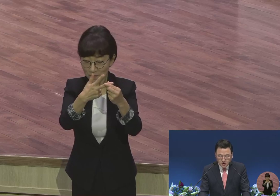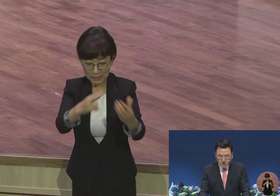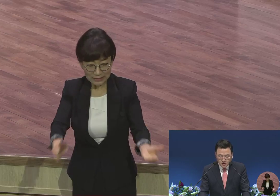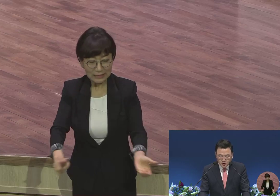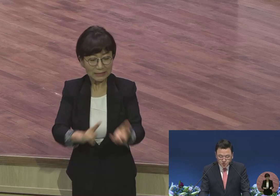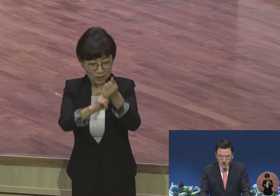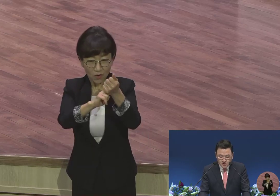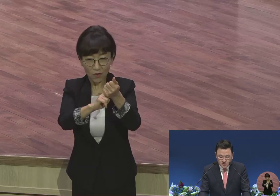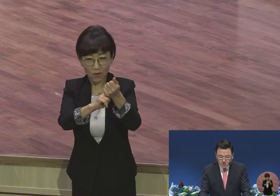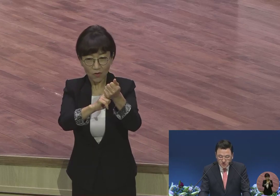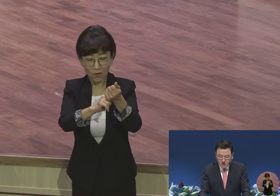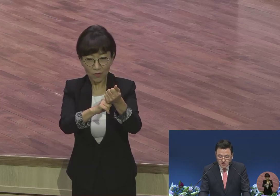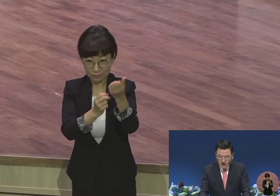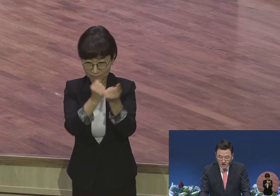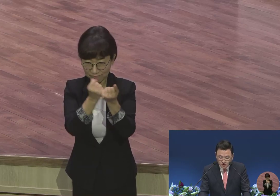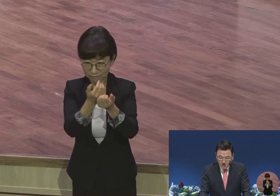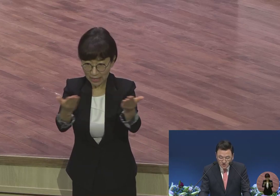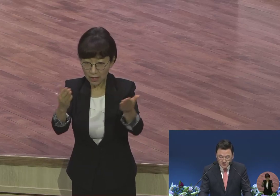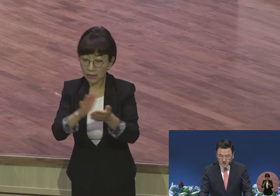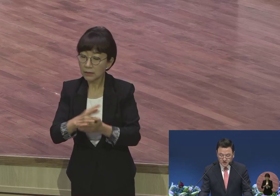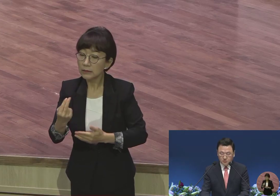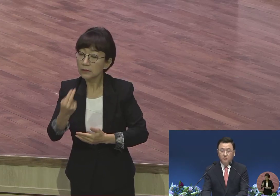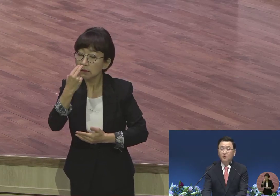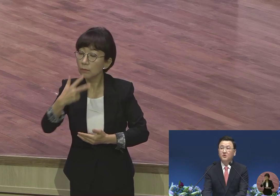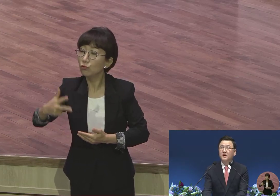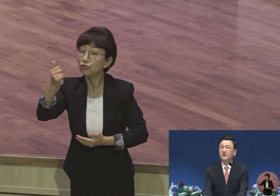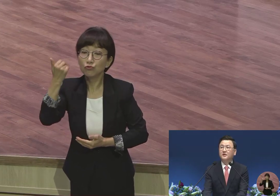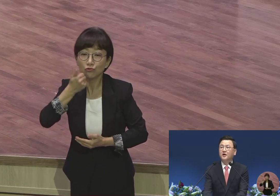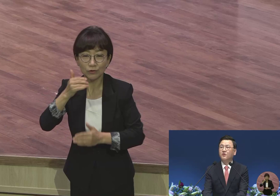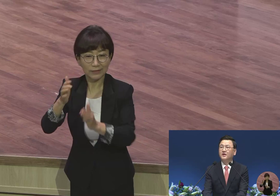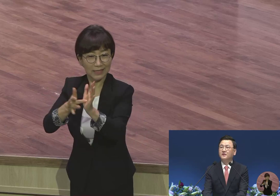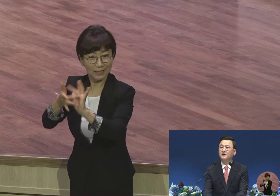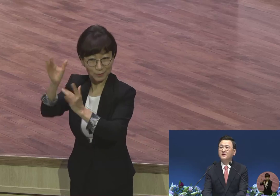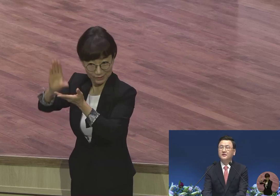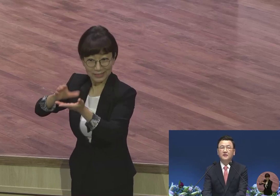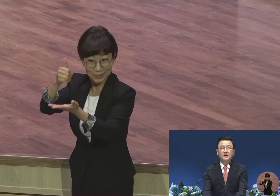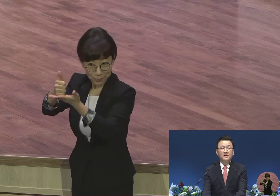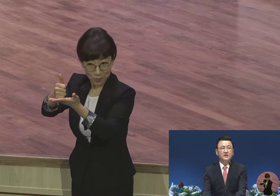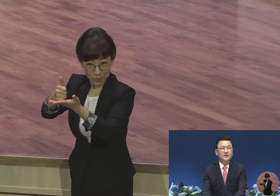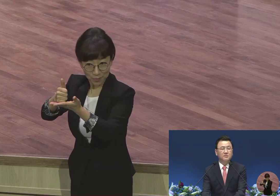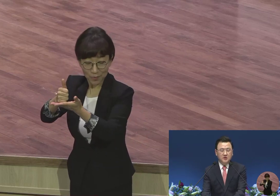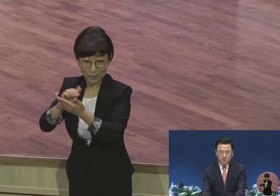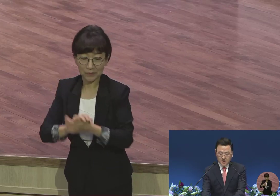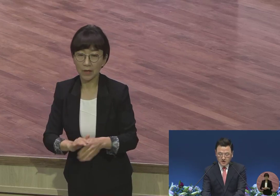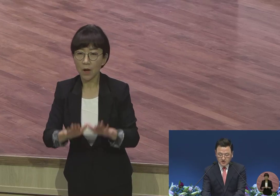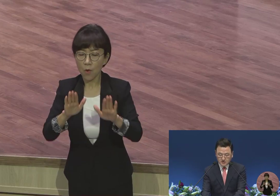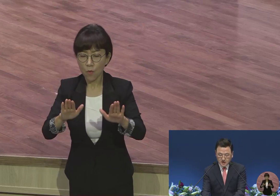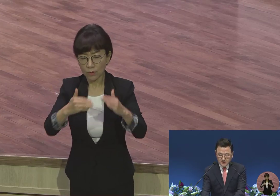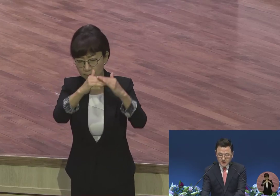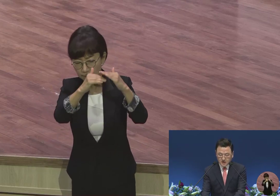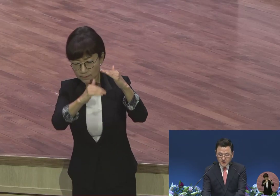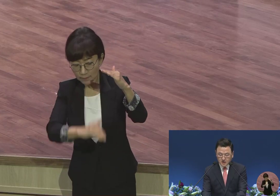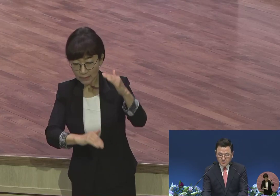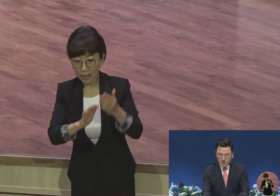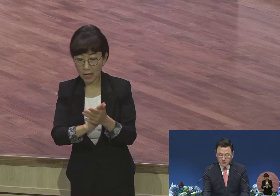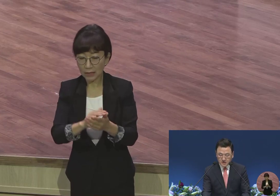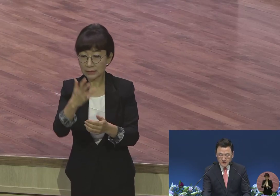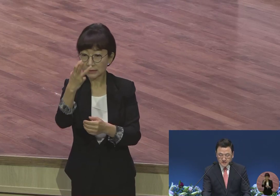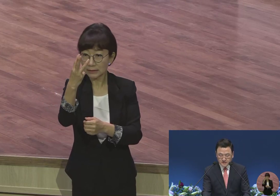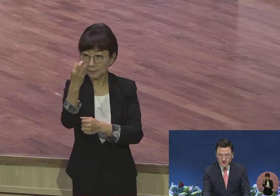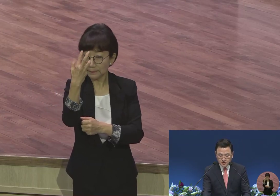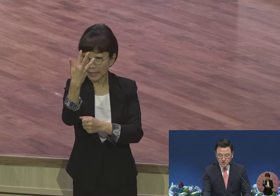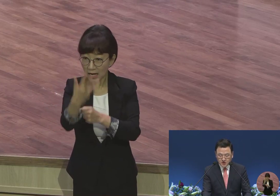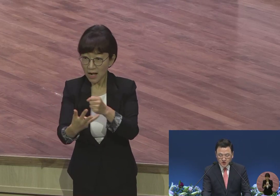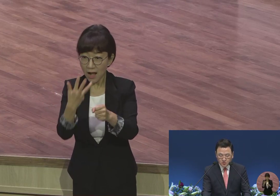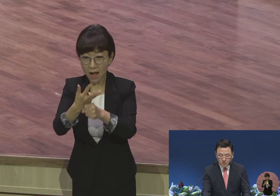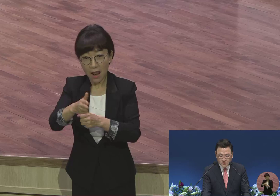생명의 주인이심을 강조하고 있습니다. 오늘 본문에 나와 있는 이 38년 된 이